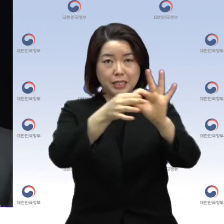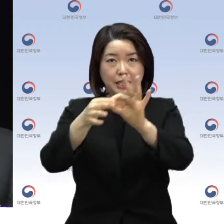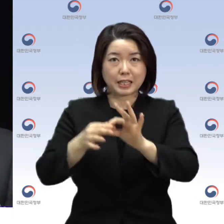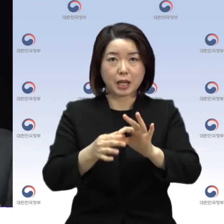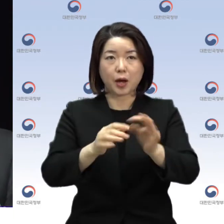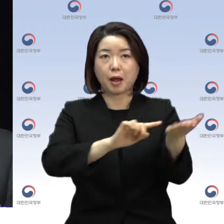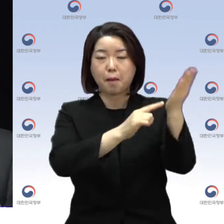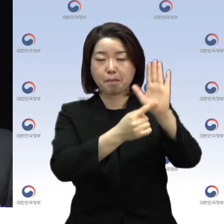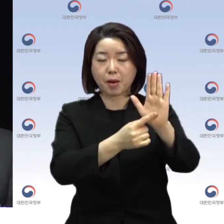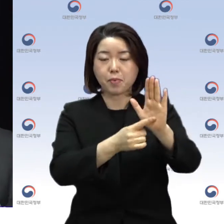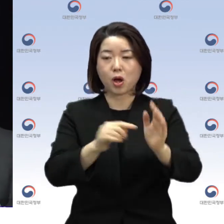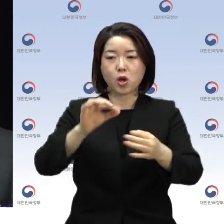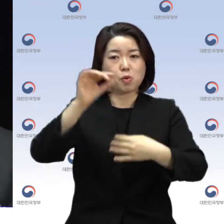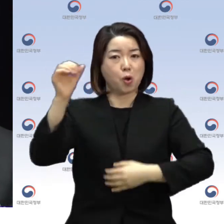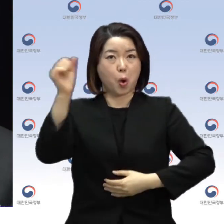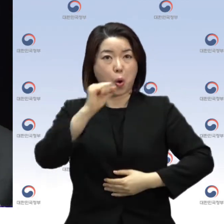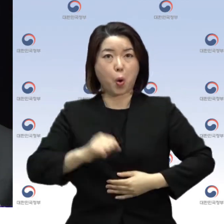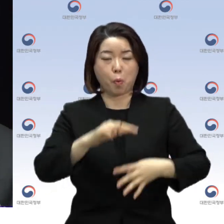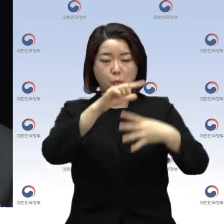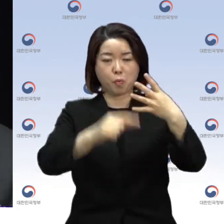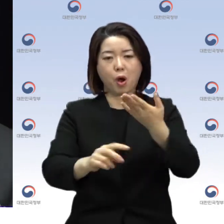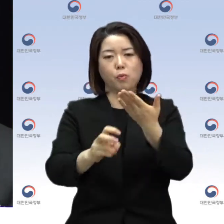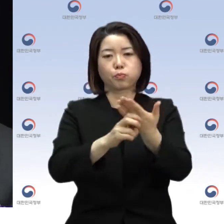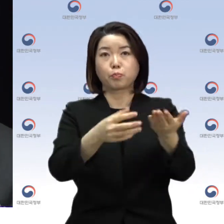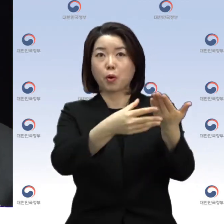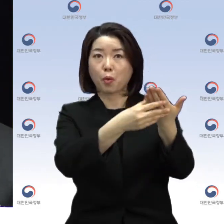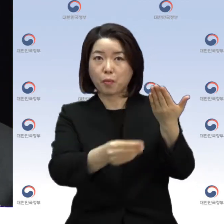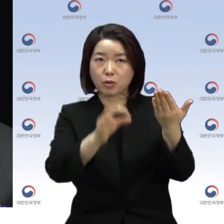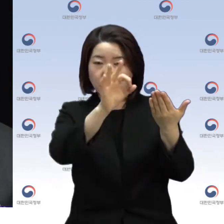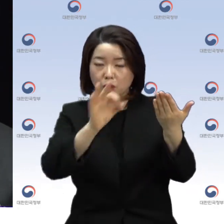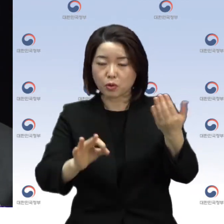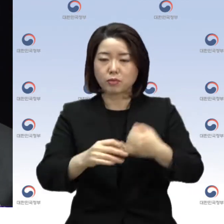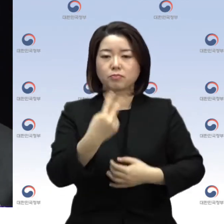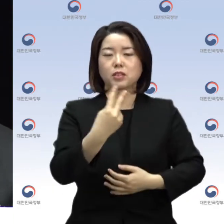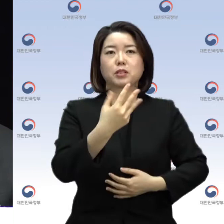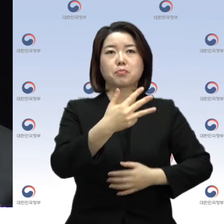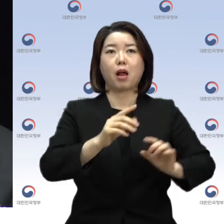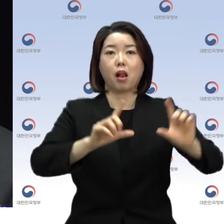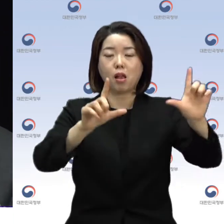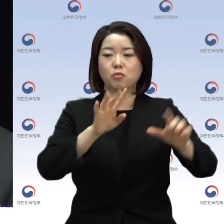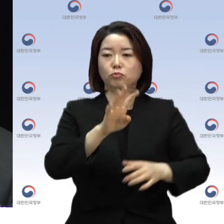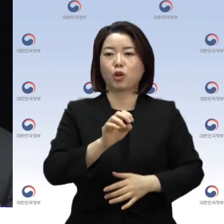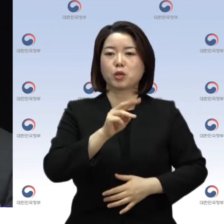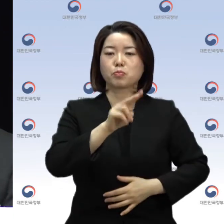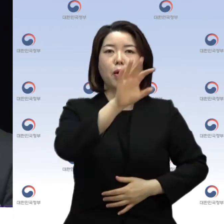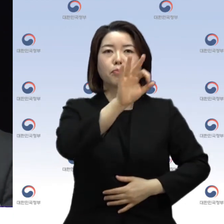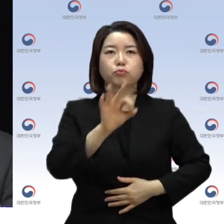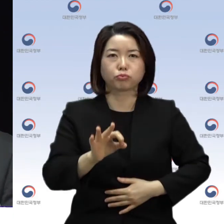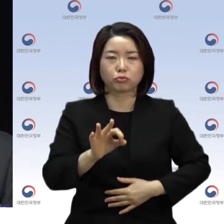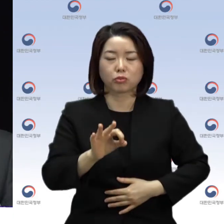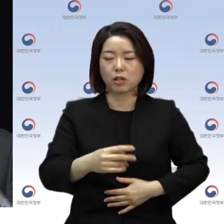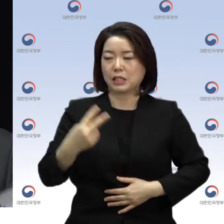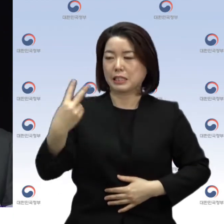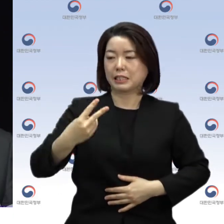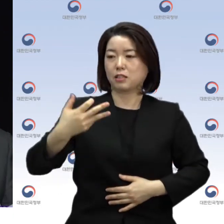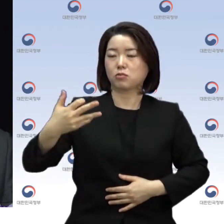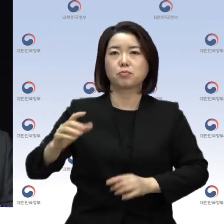발표한 소프트웨어 불법 복제율도 2008년 43%에서